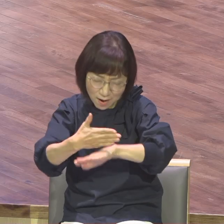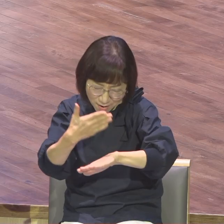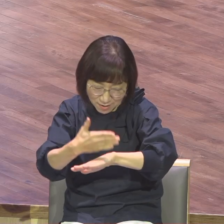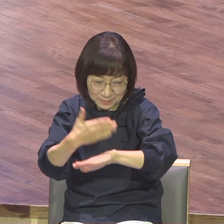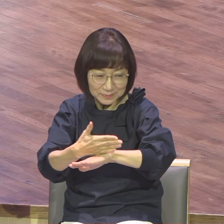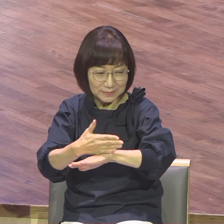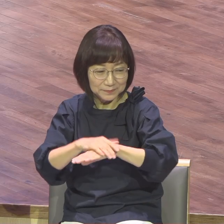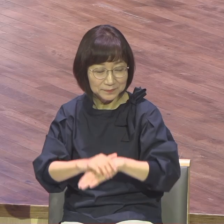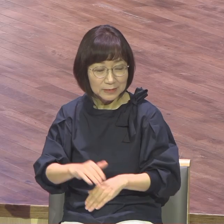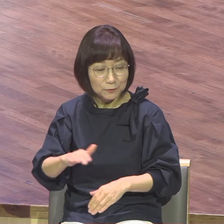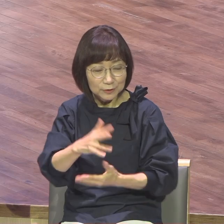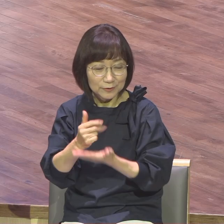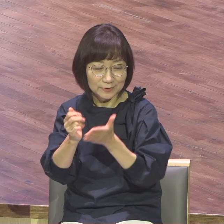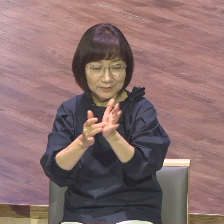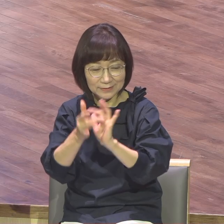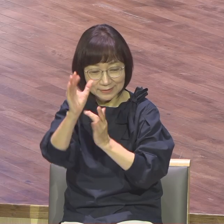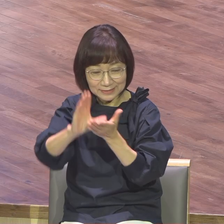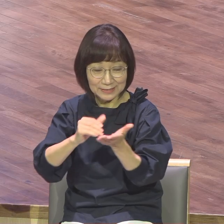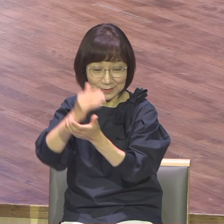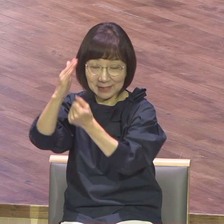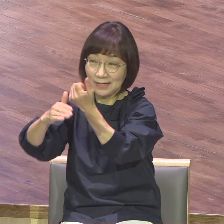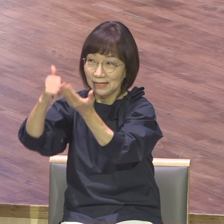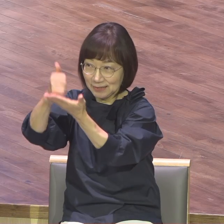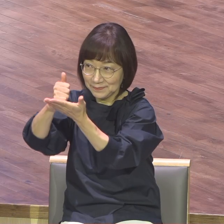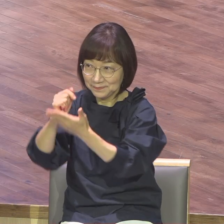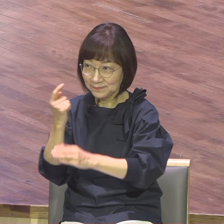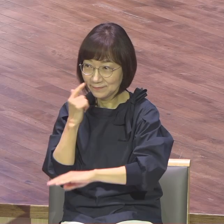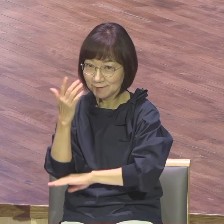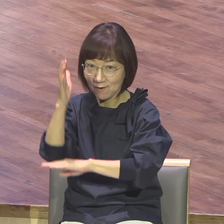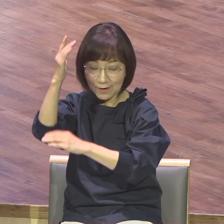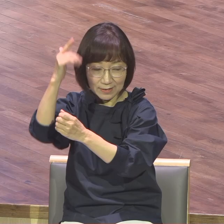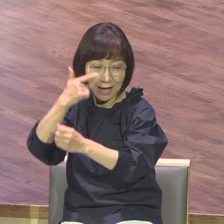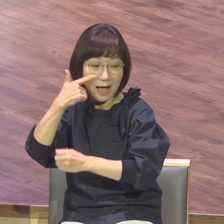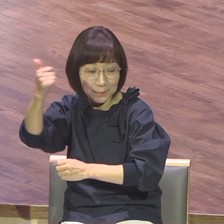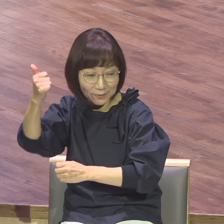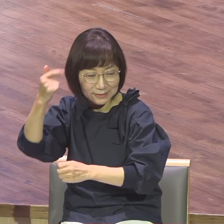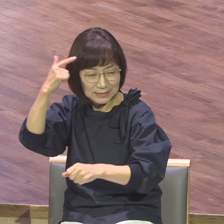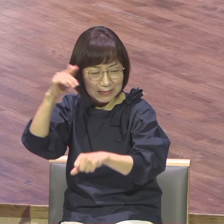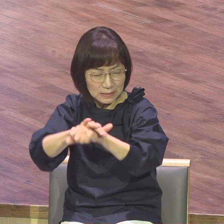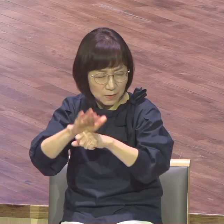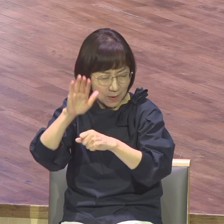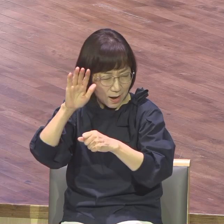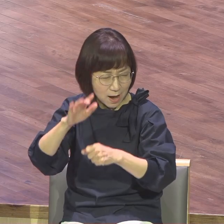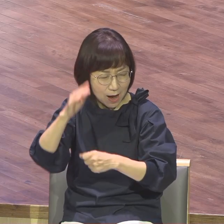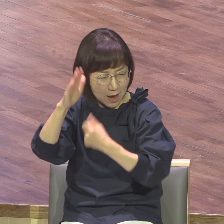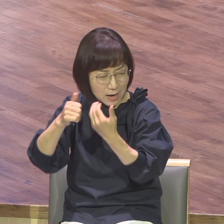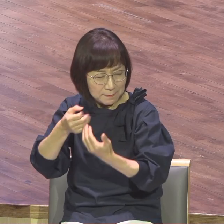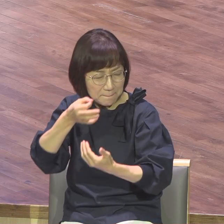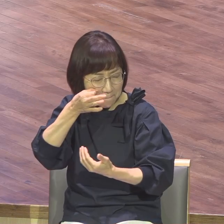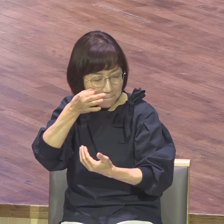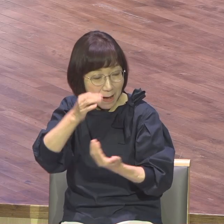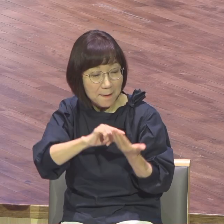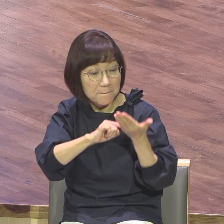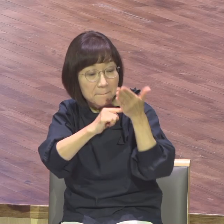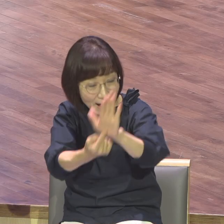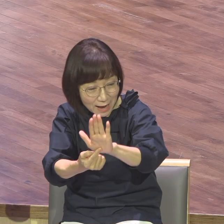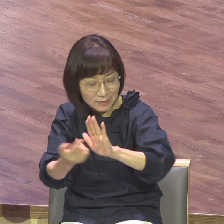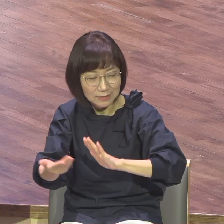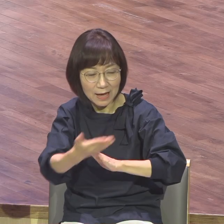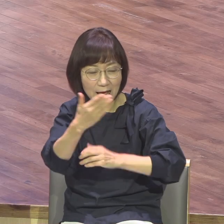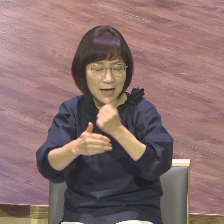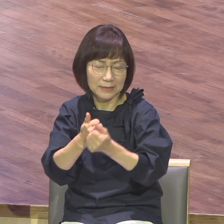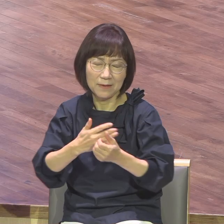그치지 아니하고 우리 주 예수 그리스도의 하나님 영광의 아버지께서 지혜와 계시의 영을 너희에게 주사 하나님을 알게